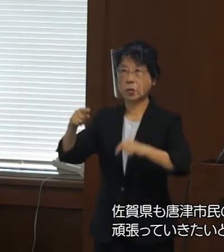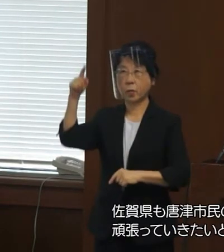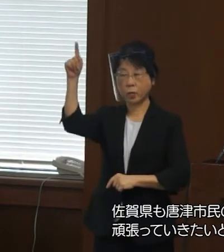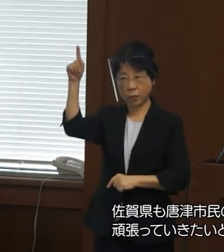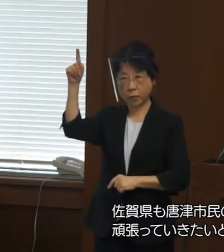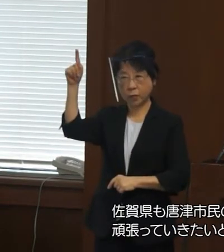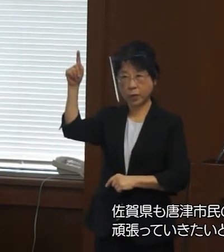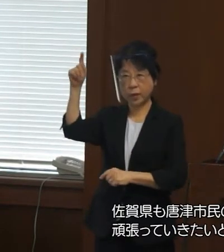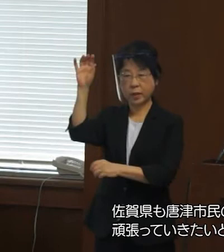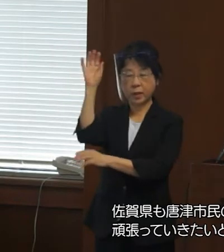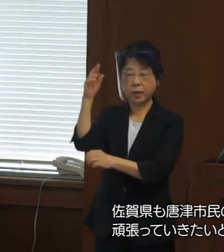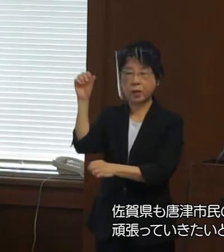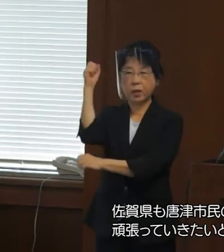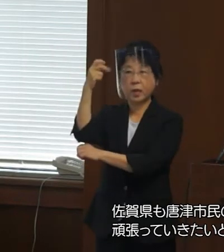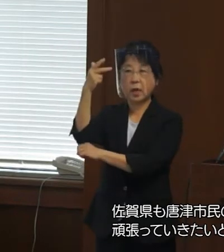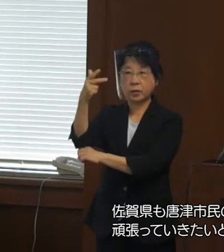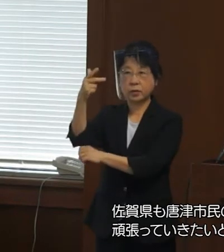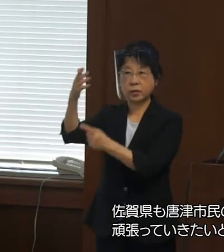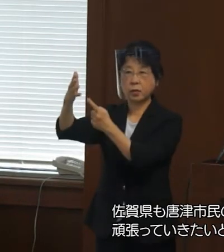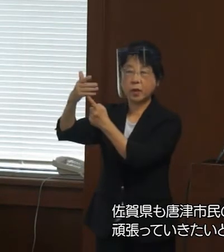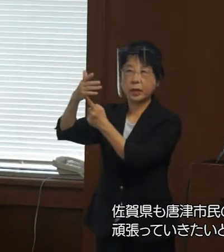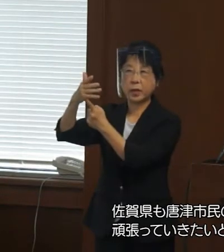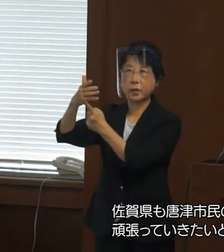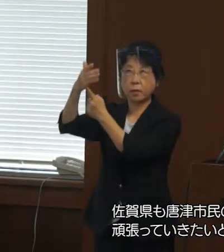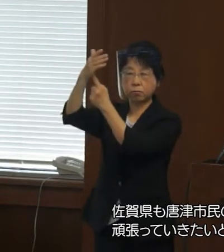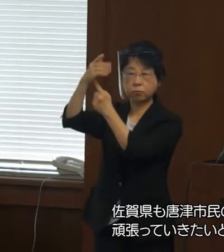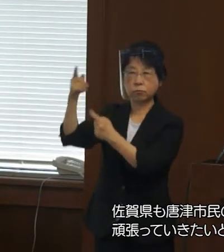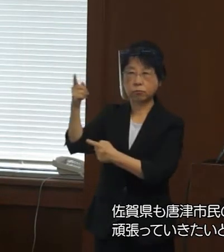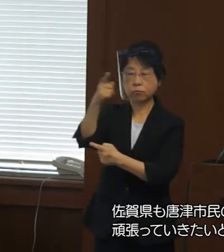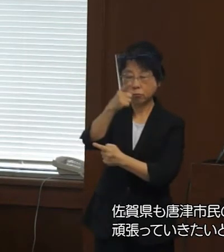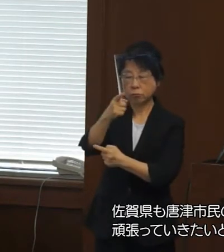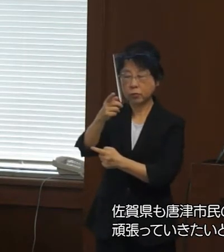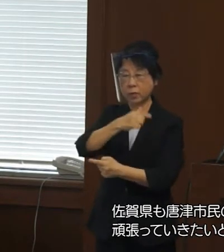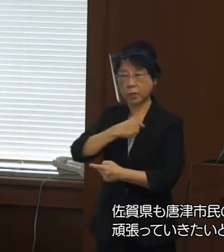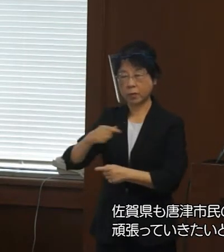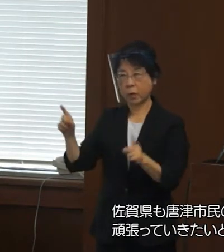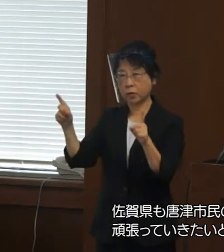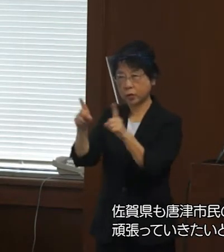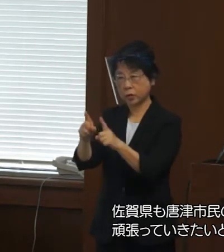って頑張っていきたいと、唐津市民の皆さんと一緒になって頑張っていきたいと思っております。